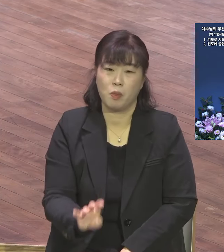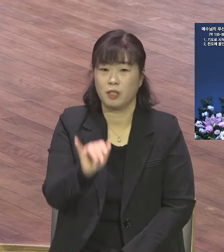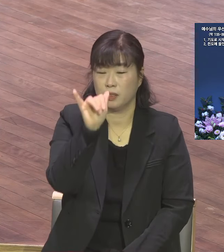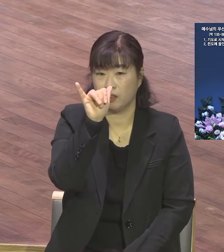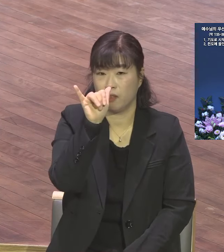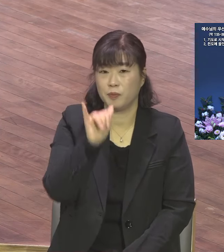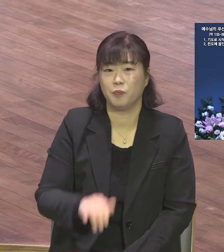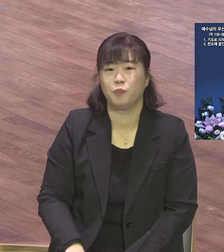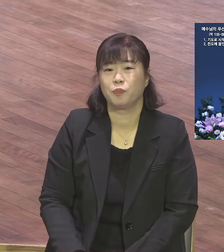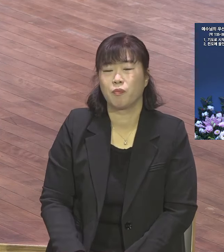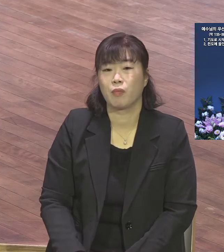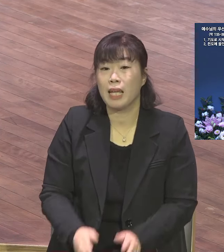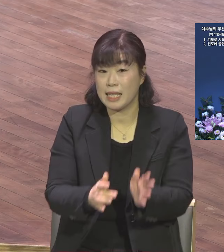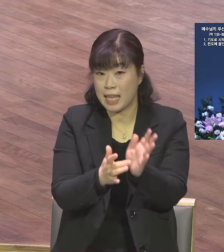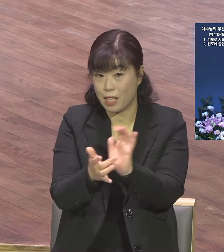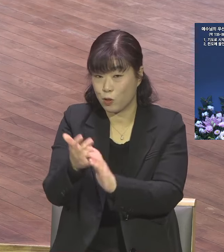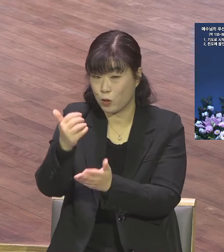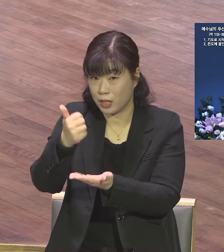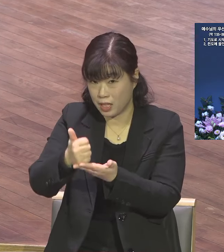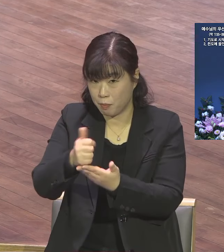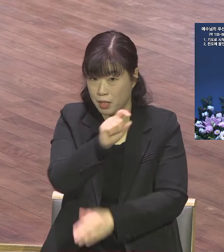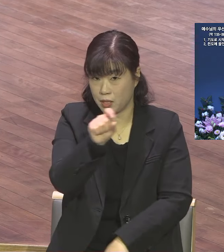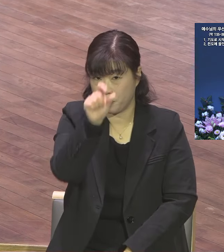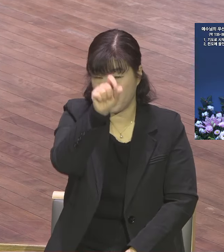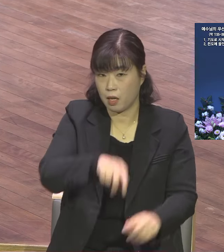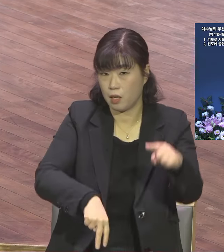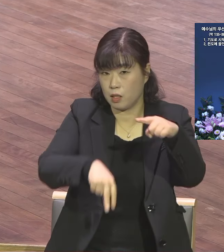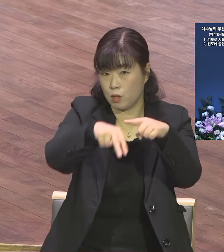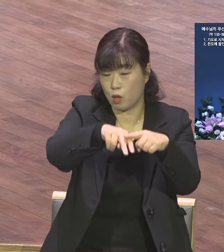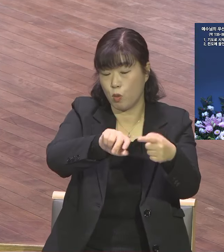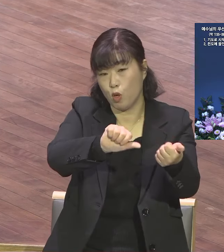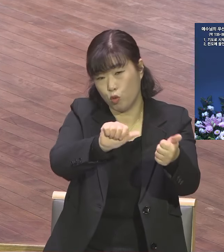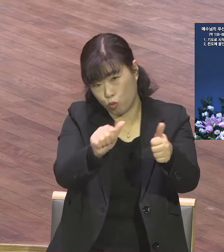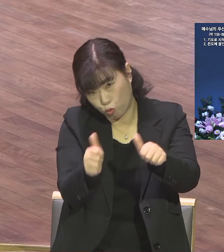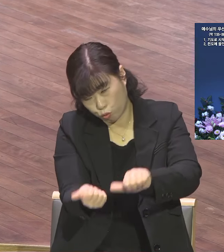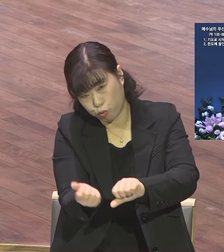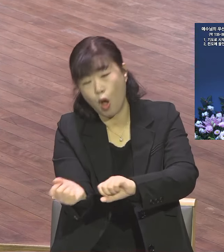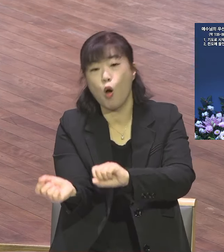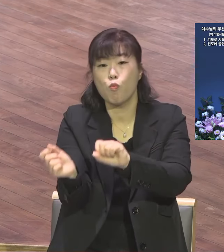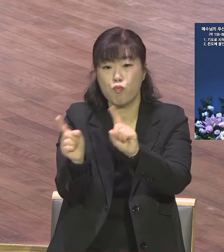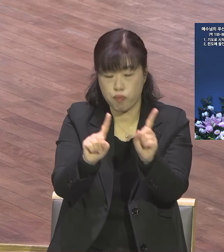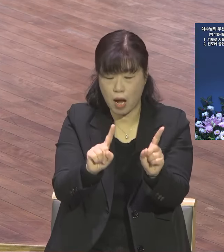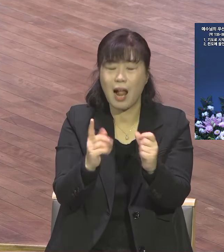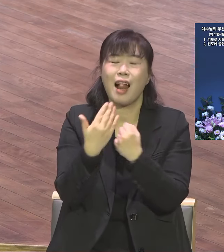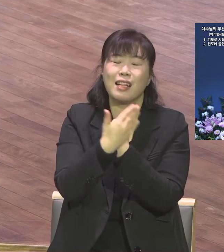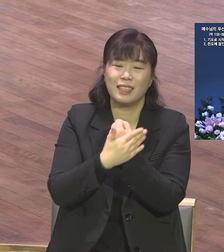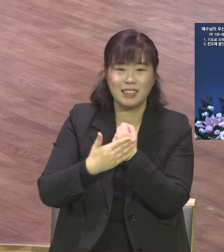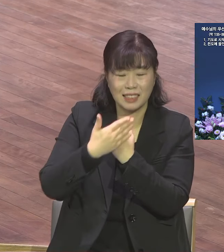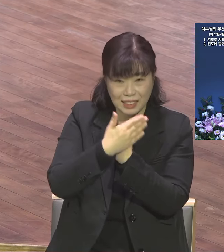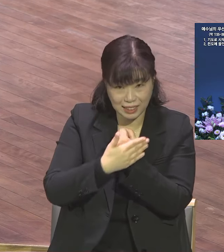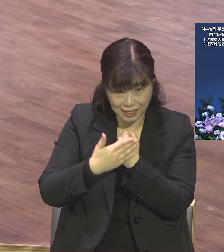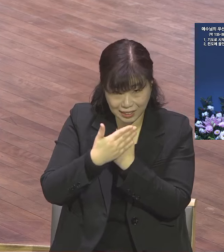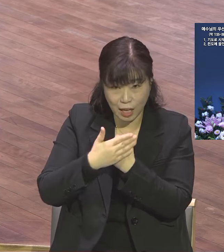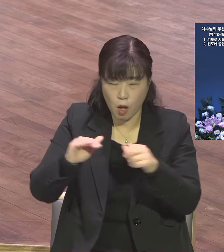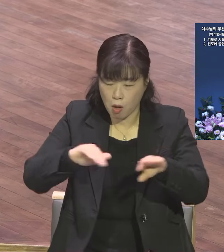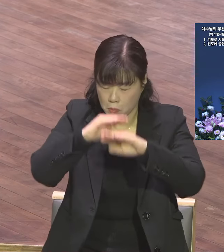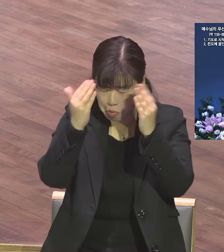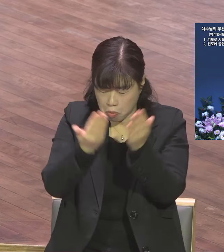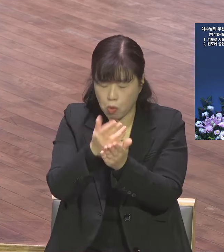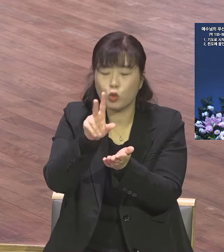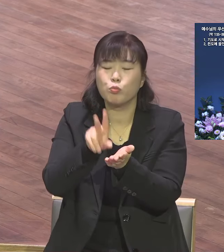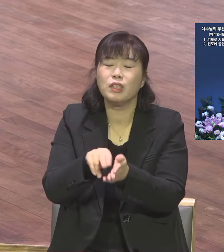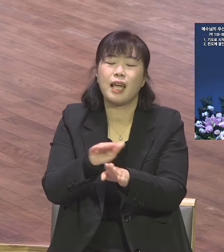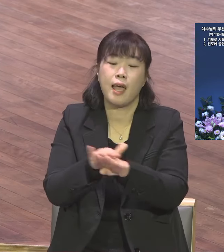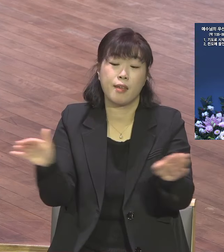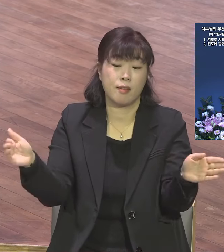인간의 모든 죄를 짐을 다 지시고 죄 속죄죄를 그야말로 화목제물 다 돼가지고 예수님께서 다 해결해 버렸단